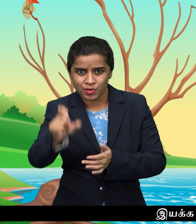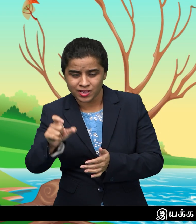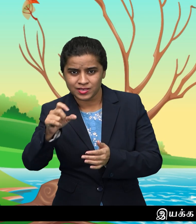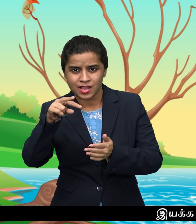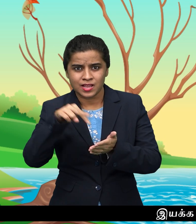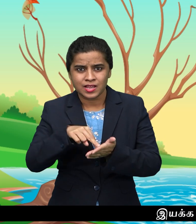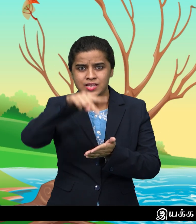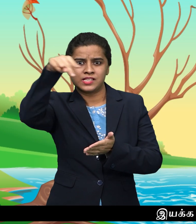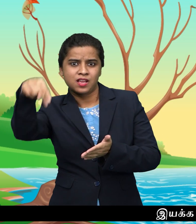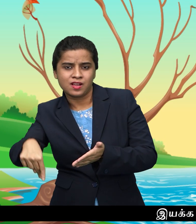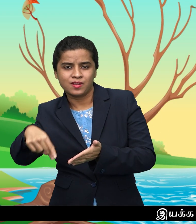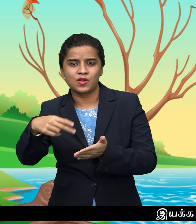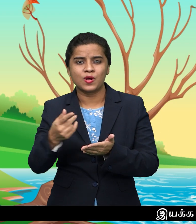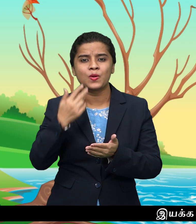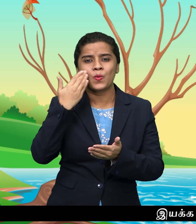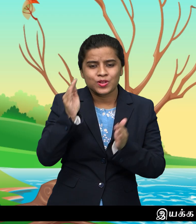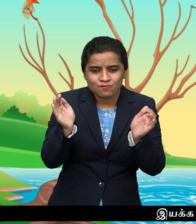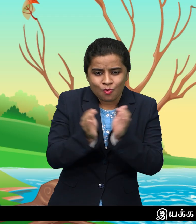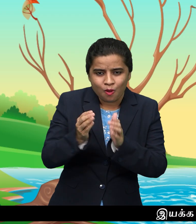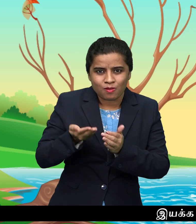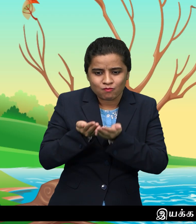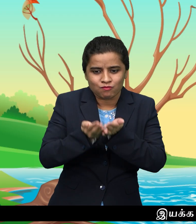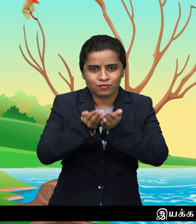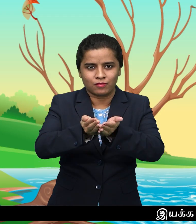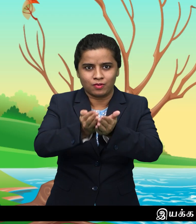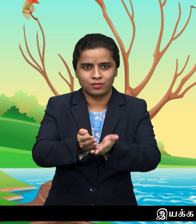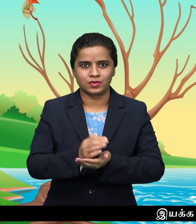இயக்கத்தின் மூன்றாவது இயக்க விதியை விளக்கலாம்.